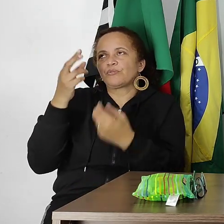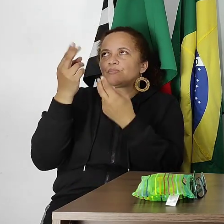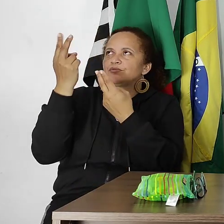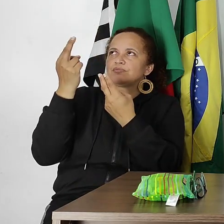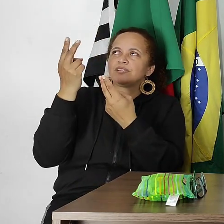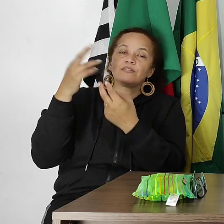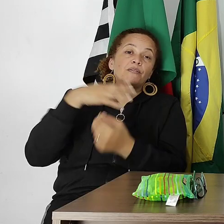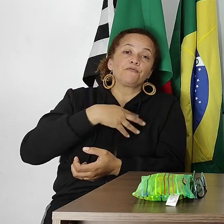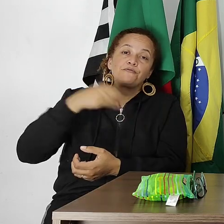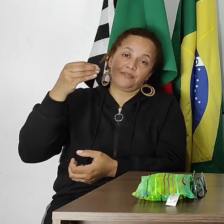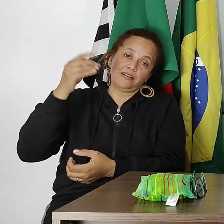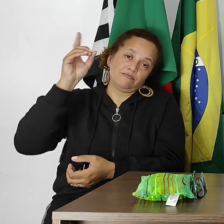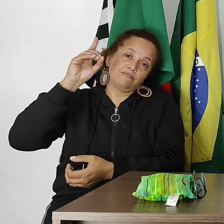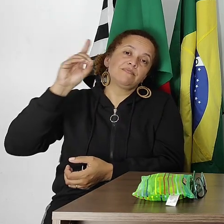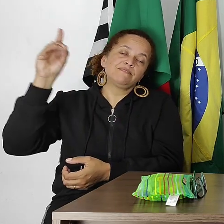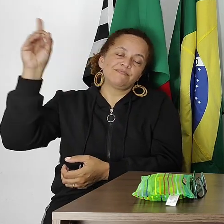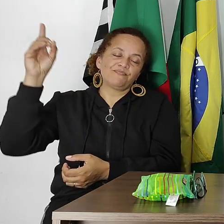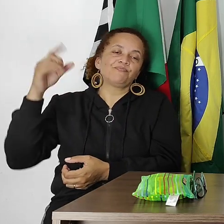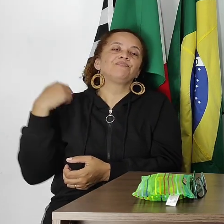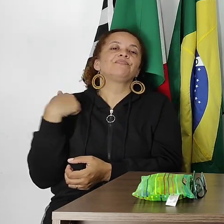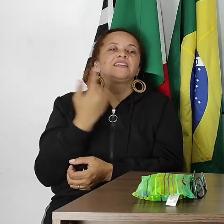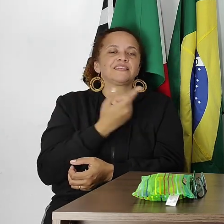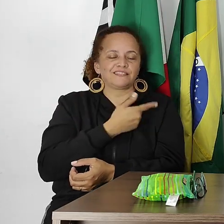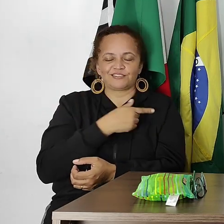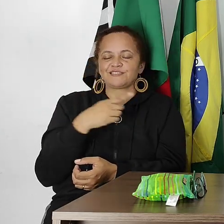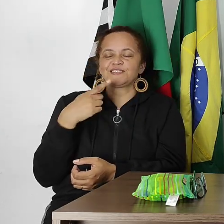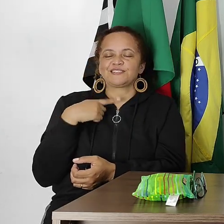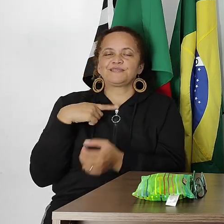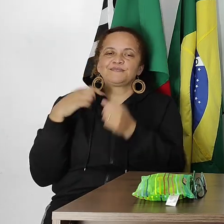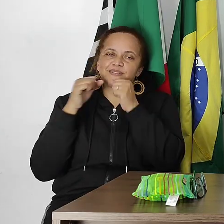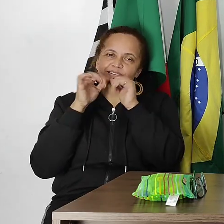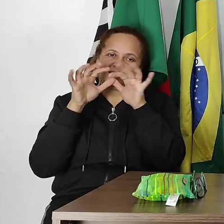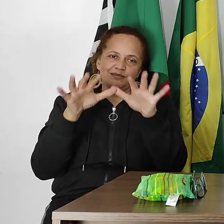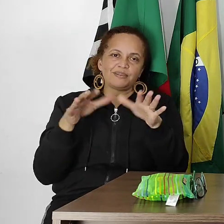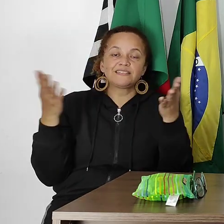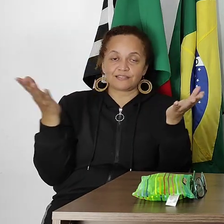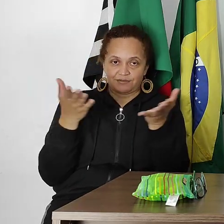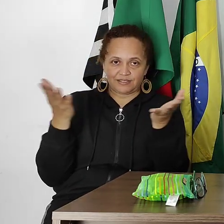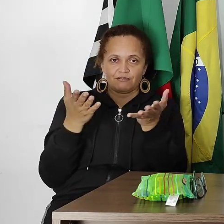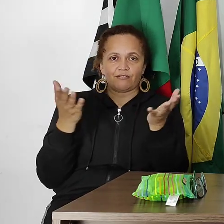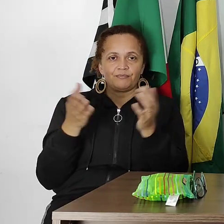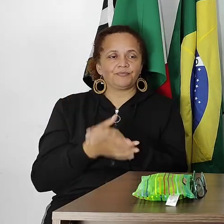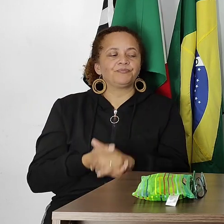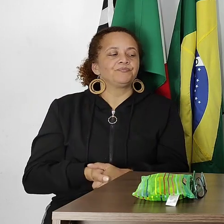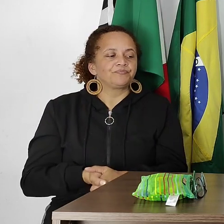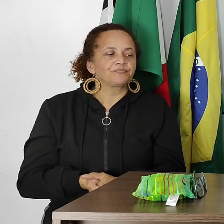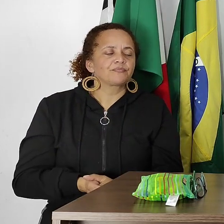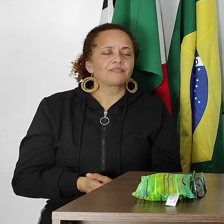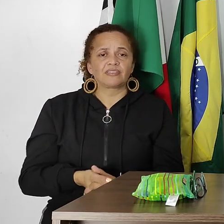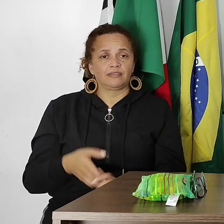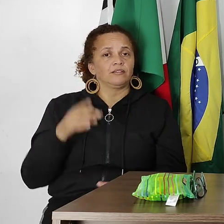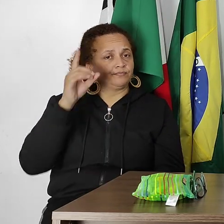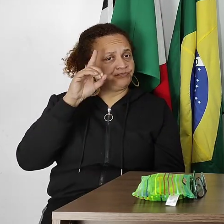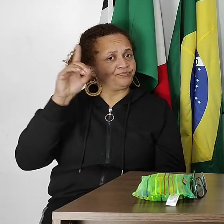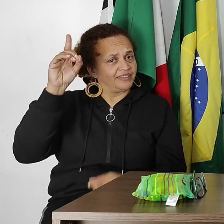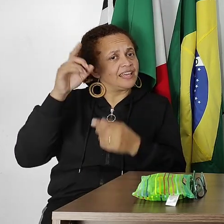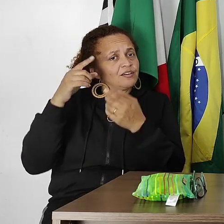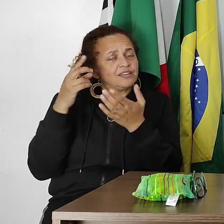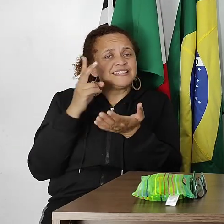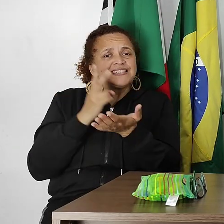Deus preparou para que andássemos nela, né? Então, tinha um plano, né, de Deus ali para mim,